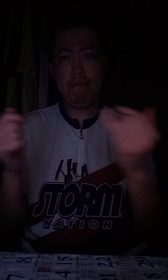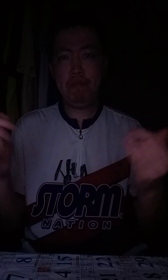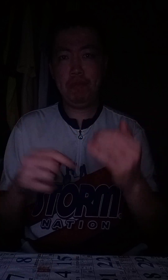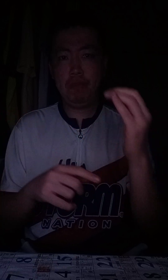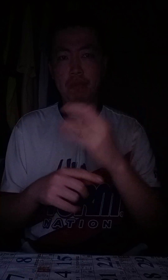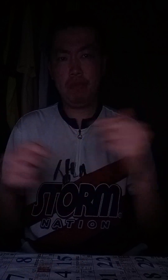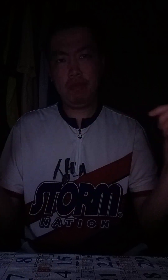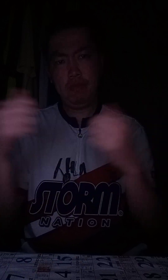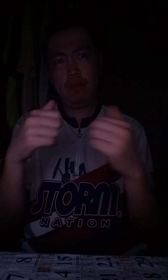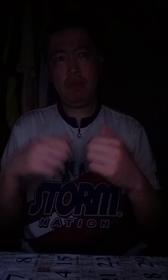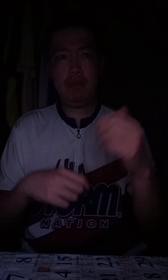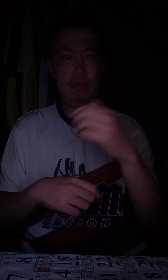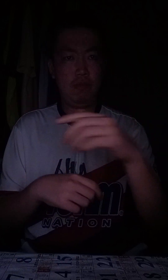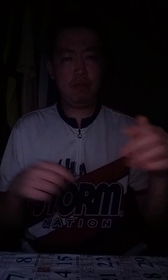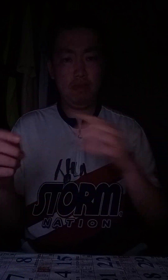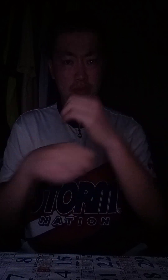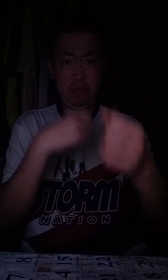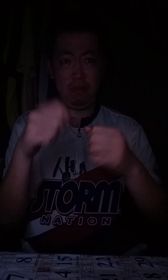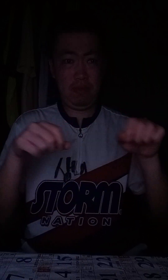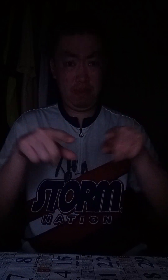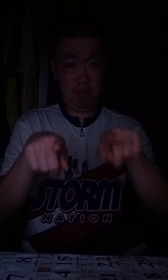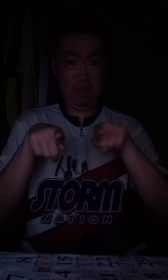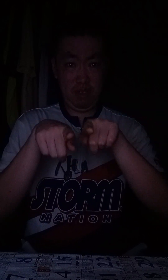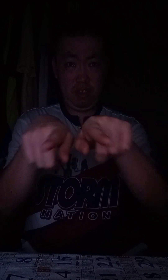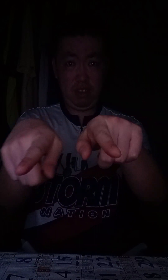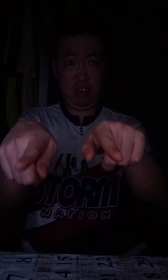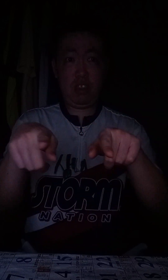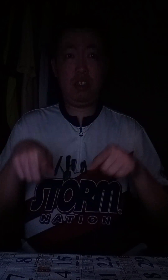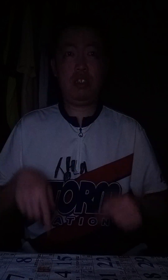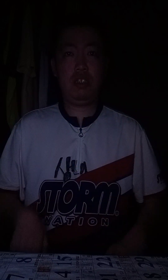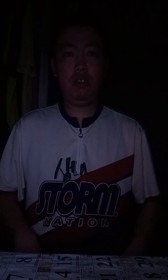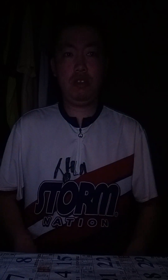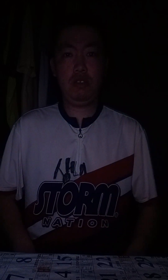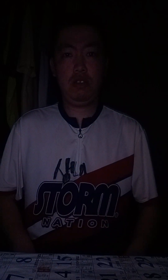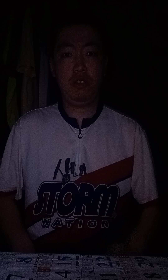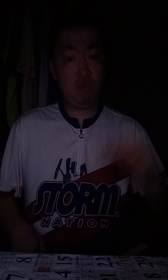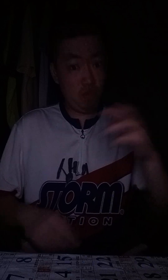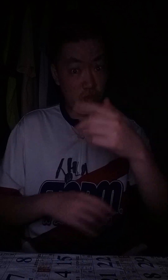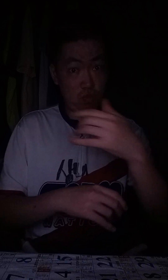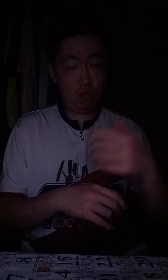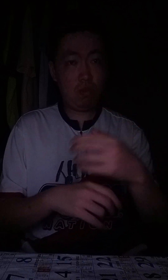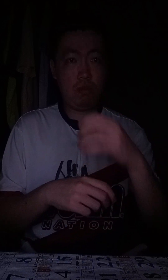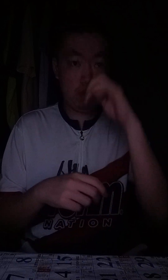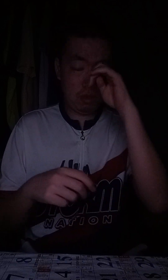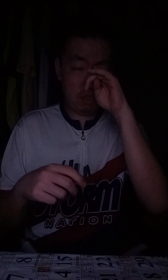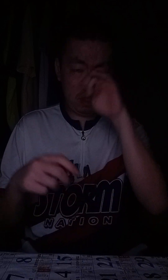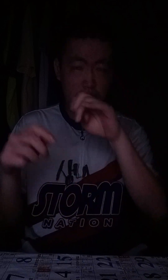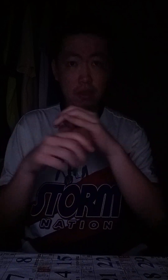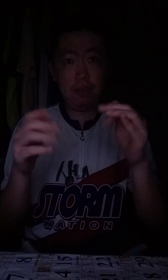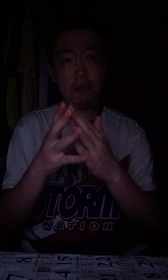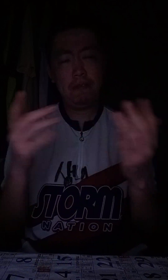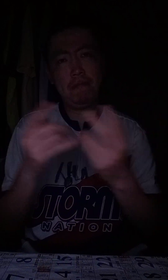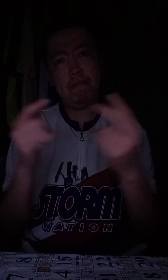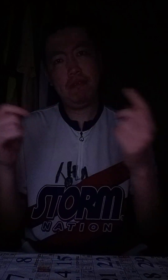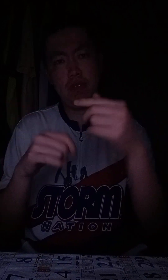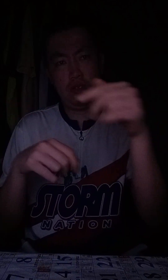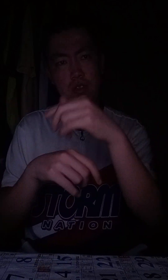5명을 덮친 뒤에도 계속해서 내려갔습니다. 100여 미터를 더 굴러내려간 버스는 구내식당 앞에 주차된